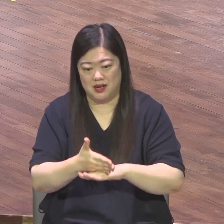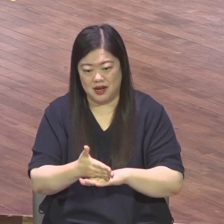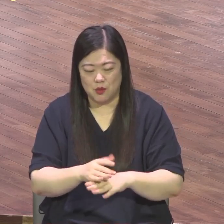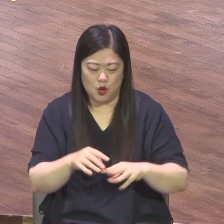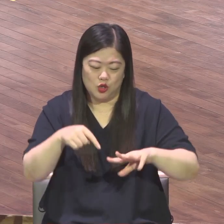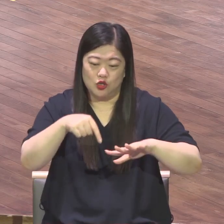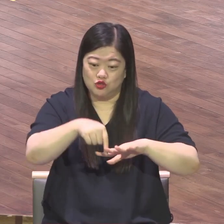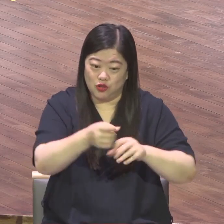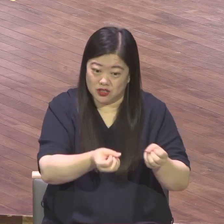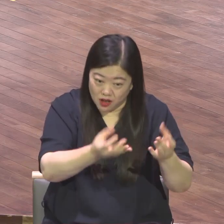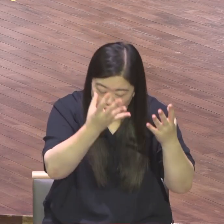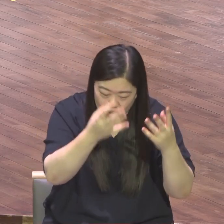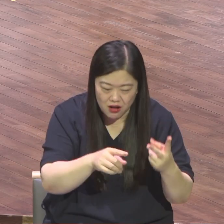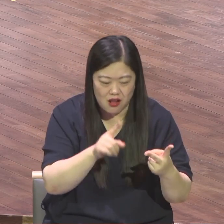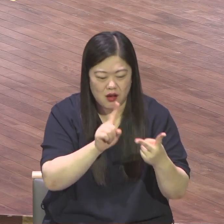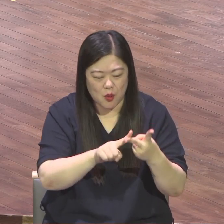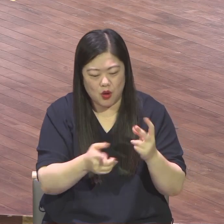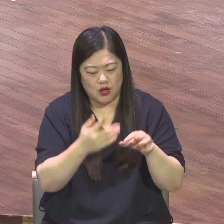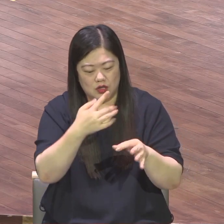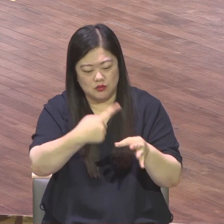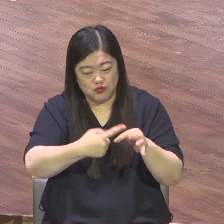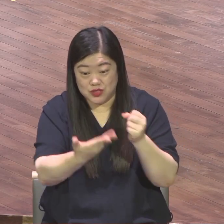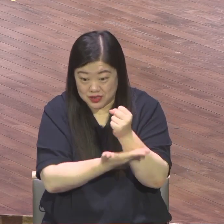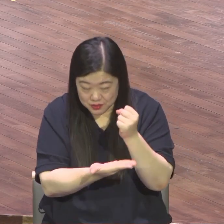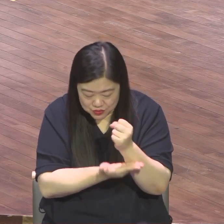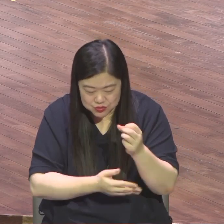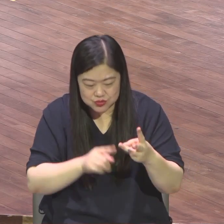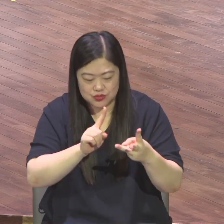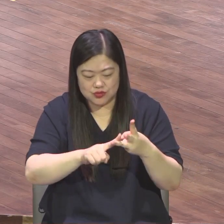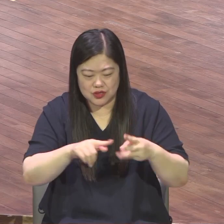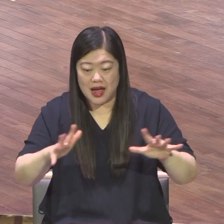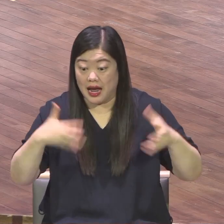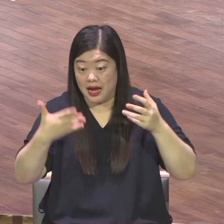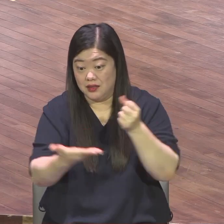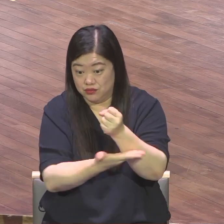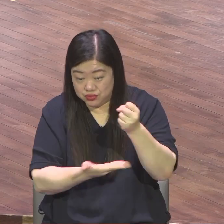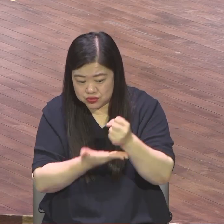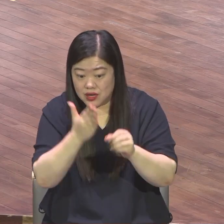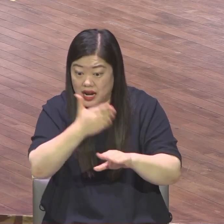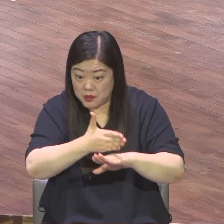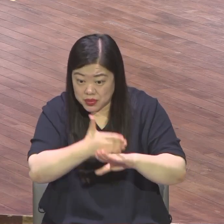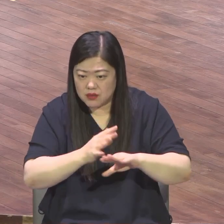절기 1년 내내 무슨 말입니까? 1년 내내